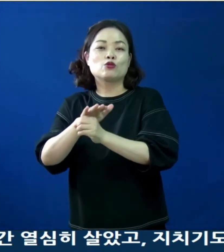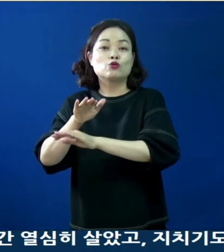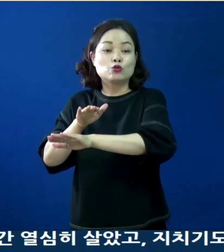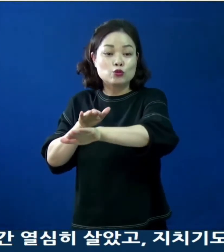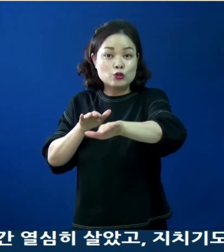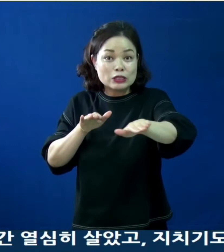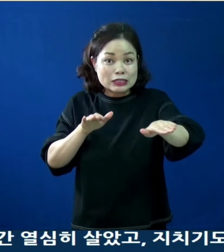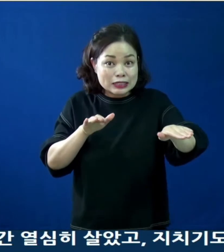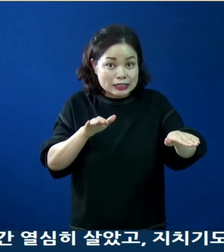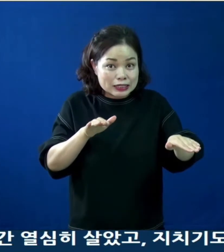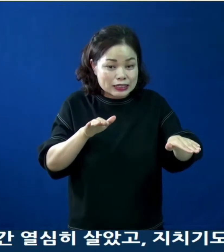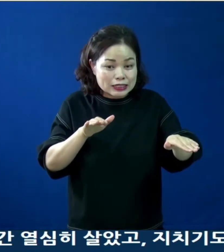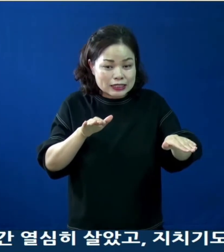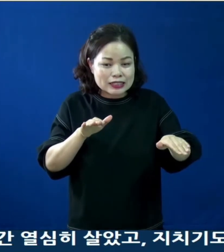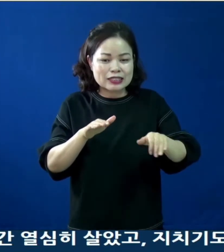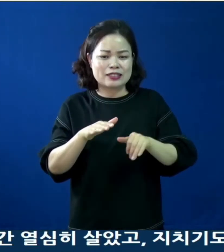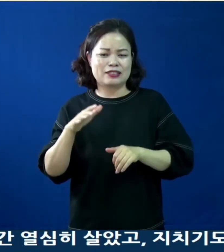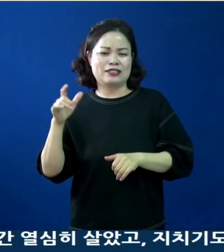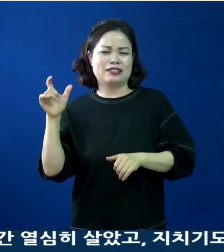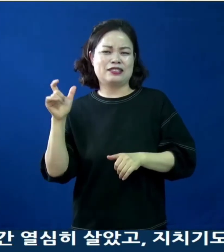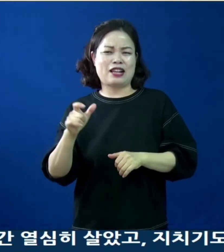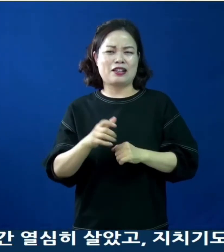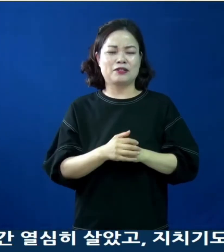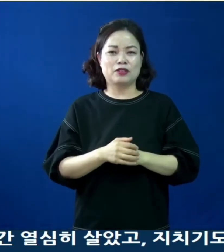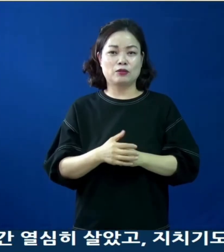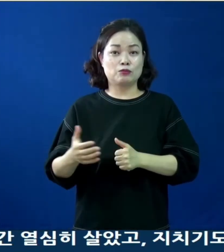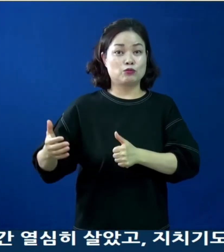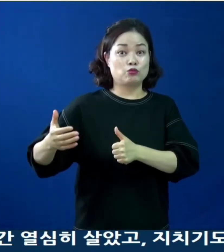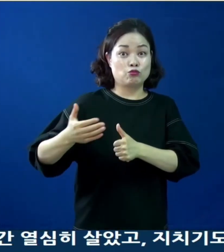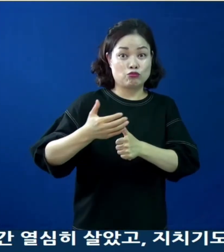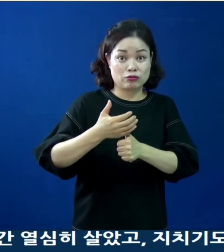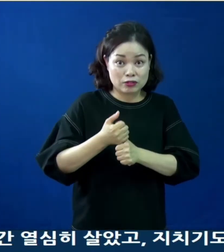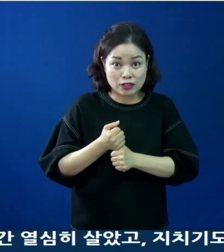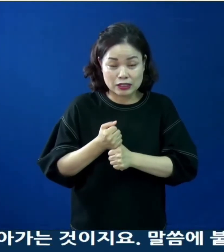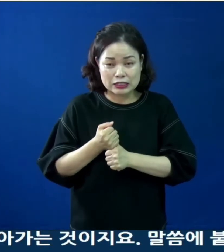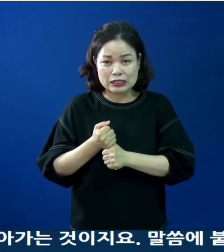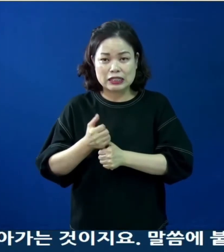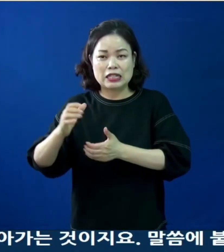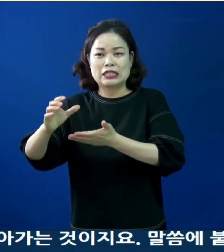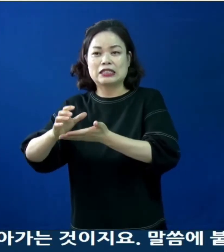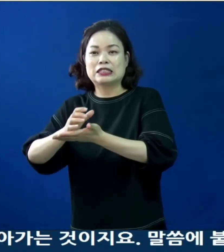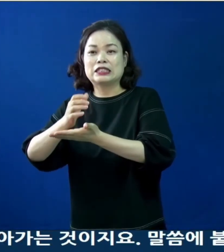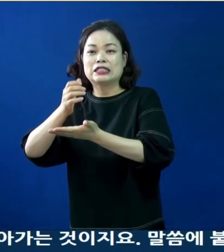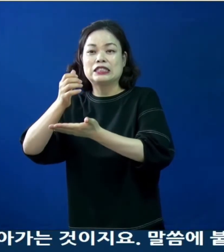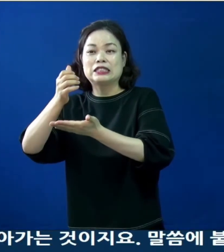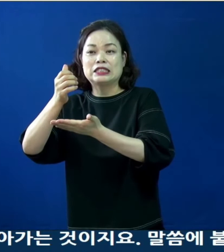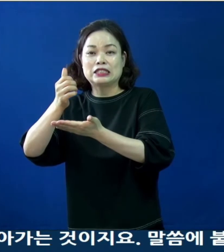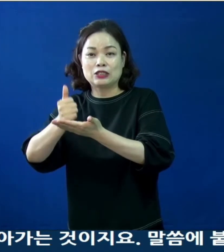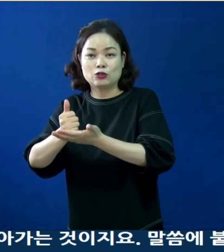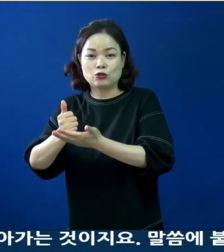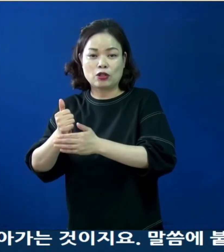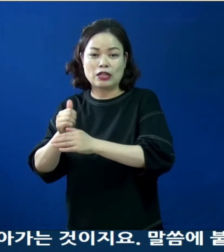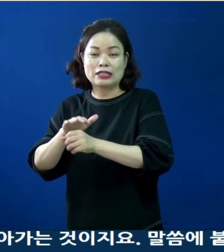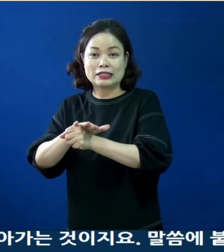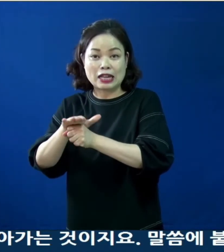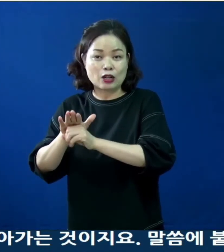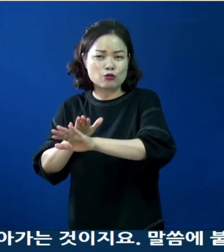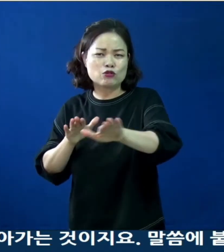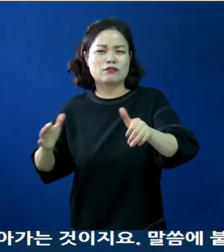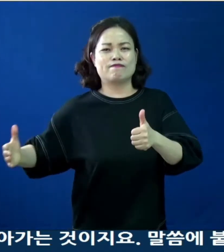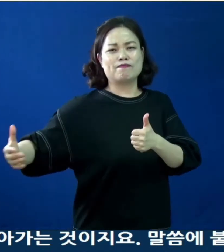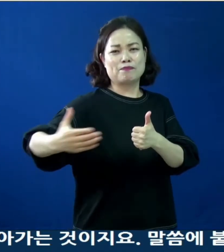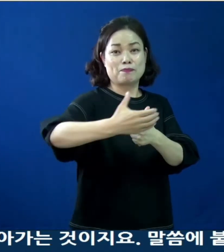우리를, 이거예요. 말씀에 붙들렸다는 말이 그리스도의 사랑이 우리를 붙들었다, 이